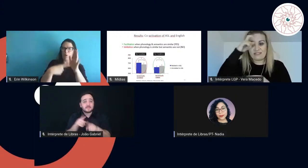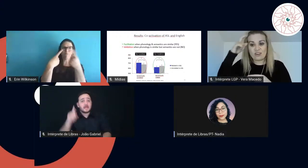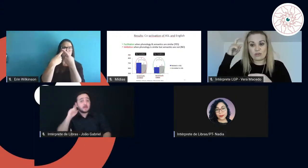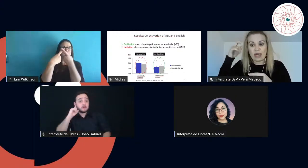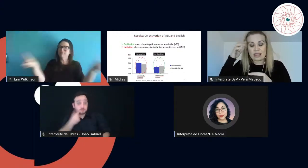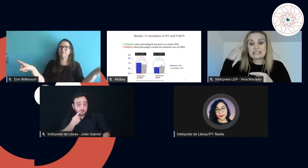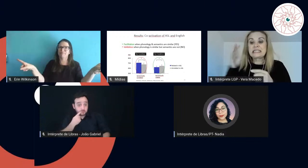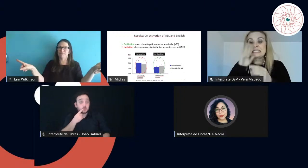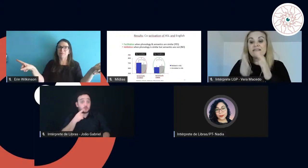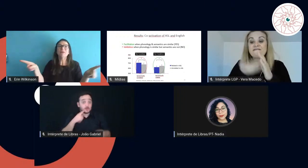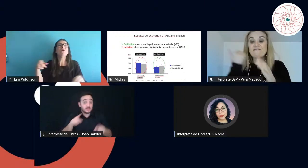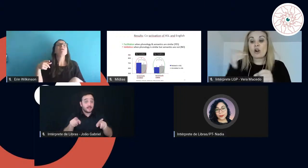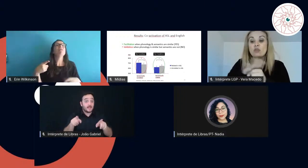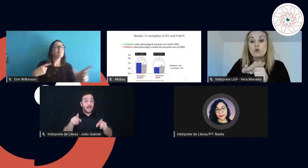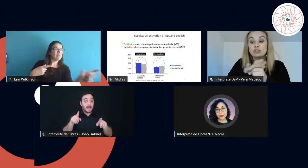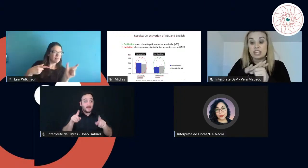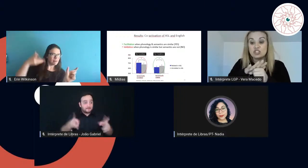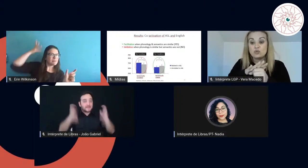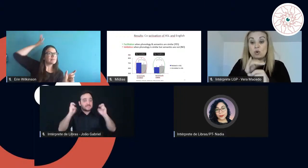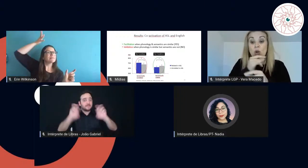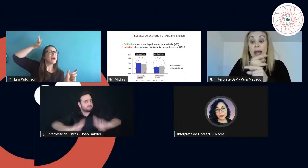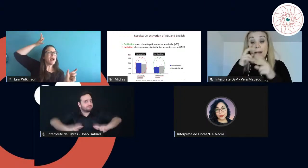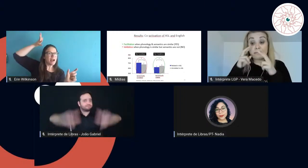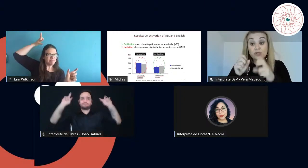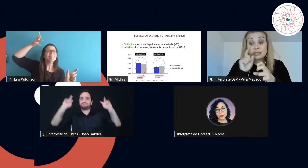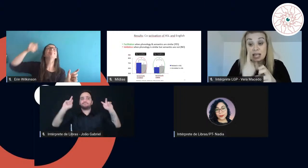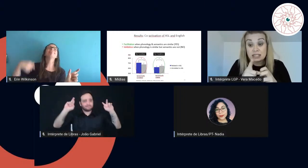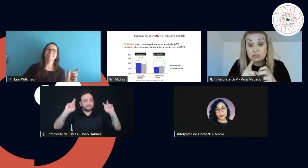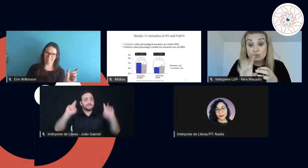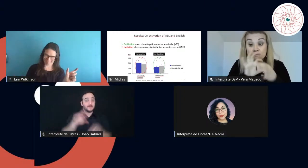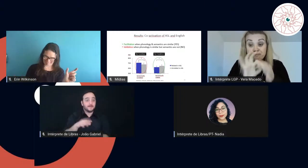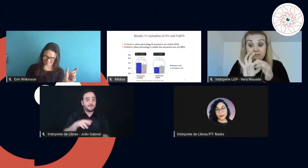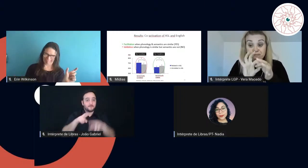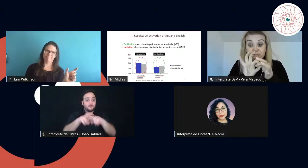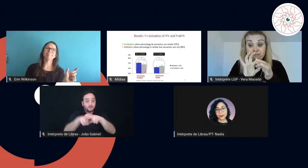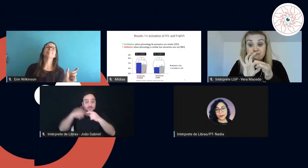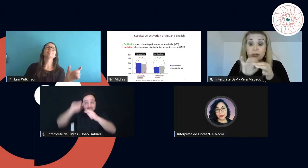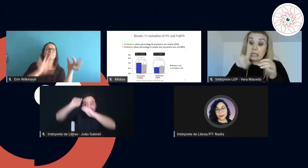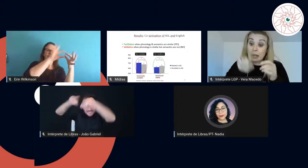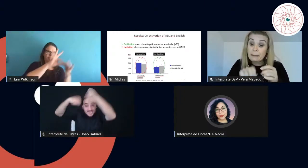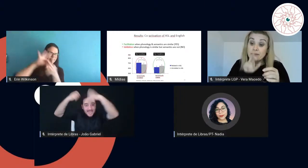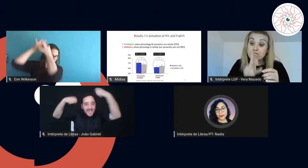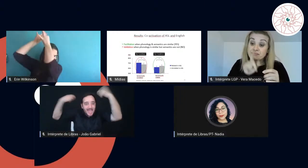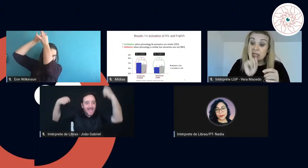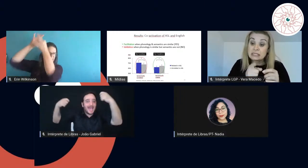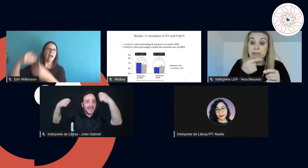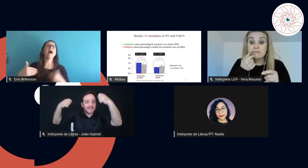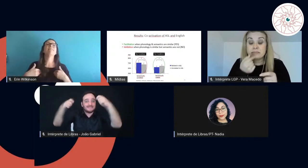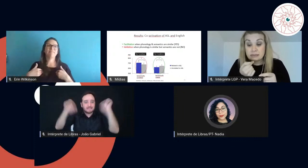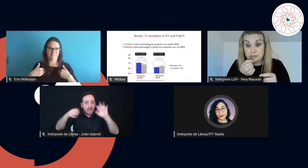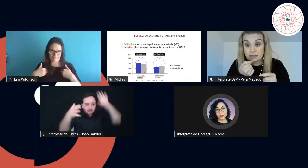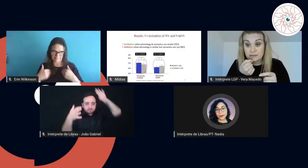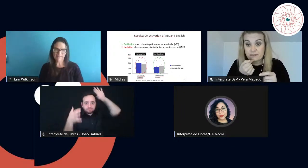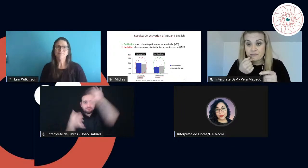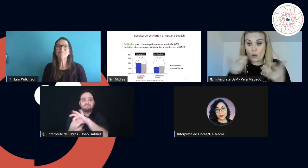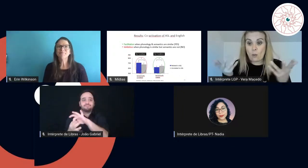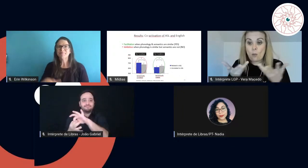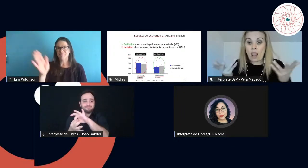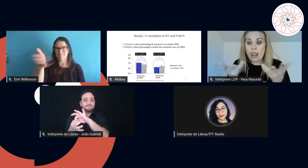dificuldade. E aí a pesquisa ela se debruça sobre isso também, perceber